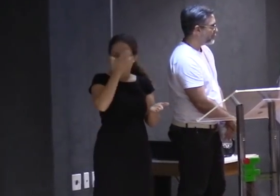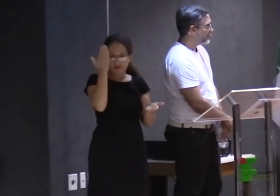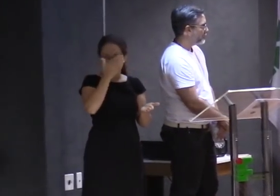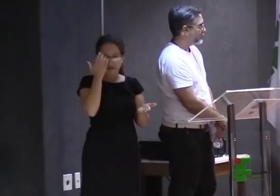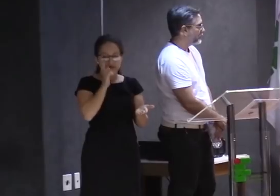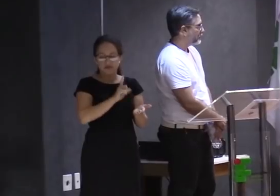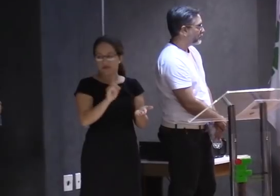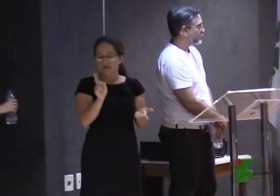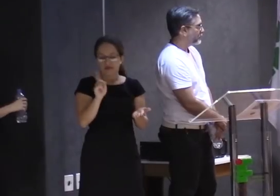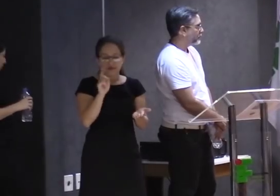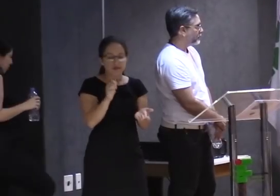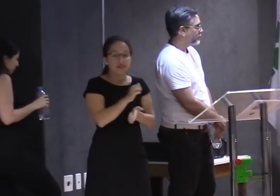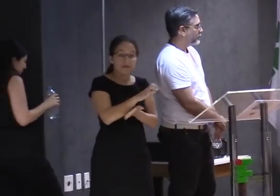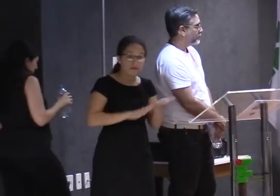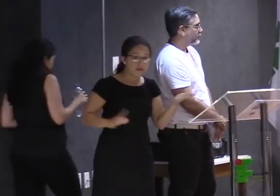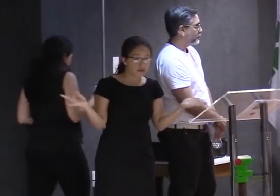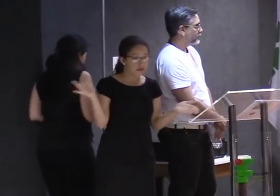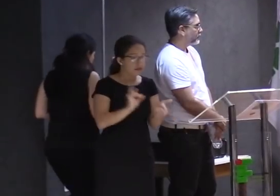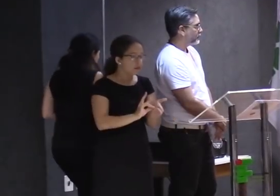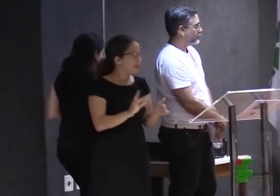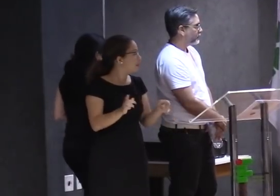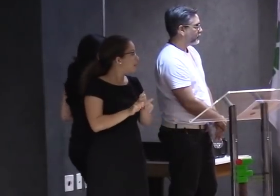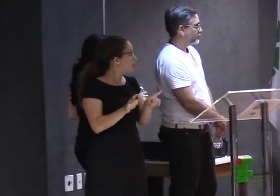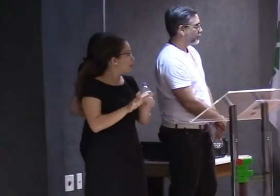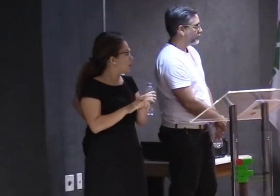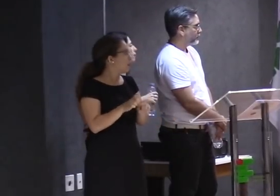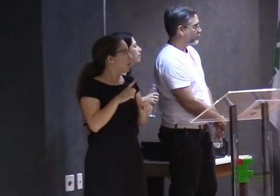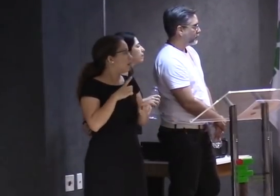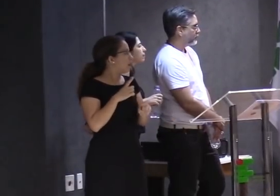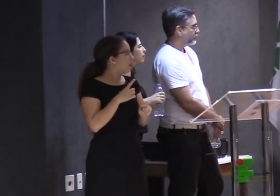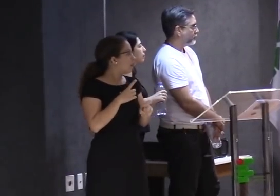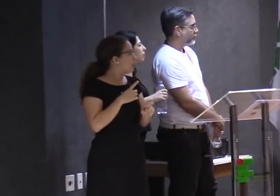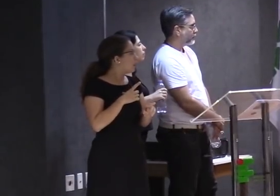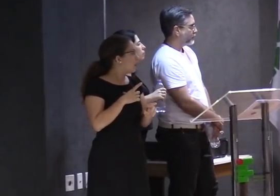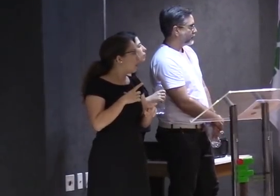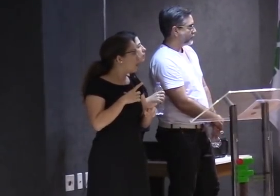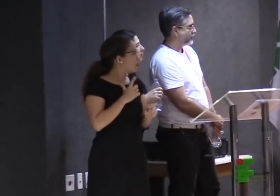Questões. Tarefas reais e condições autênticas.